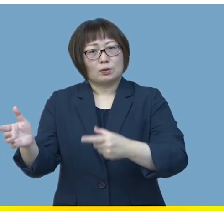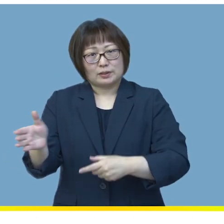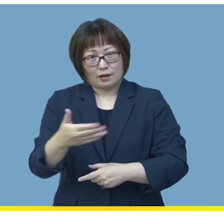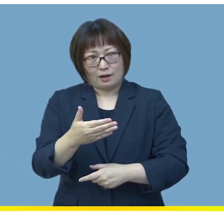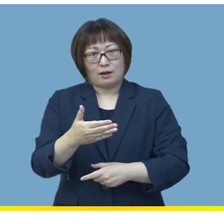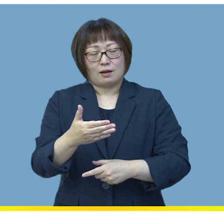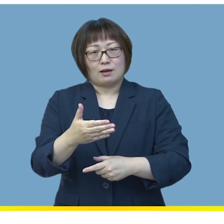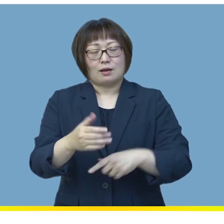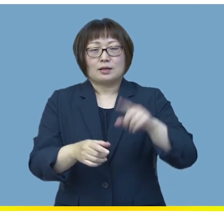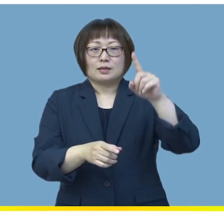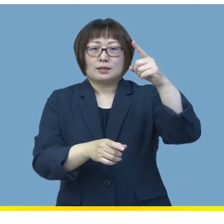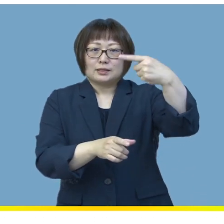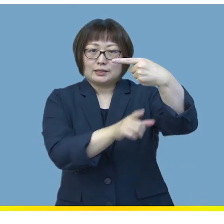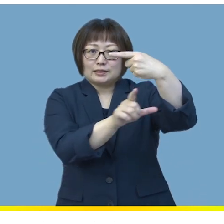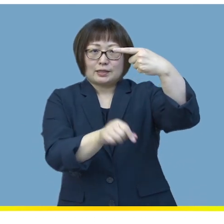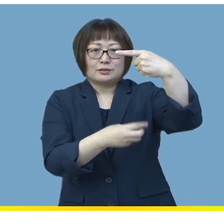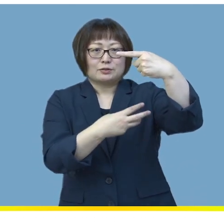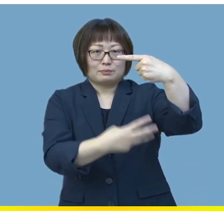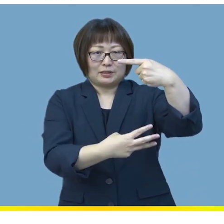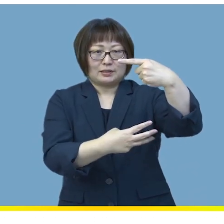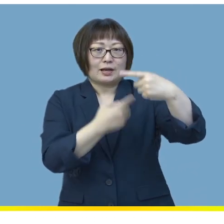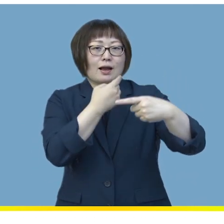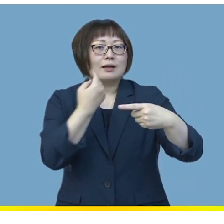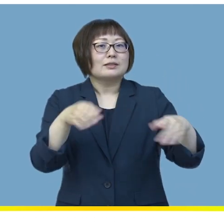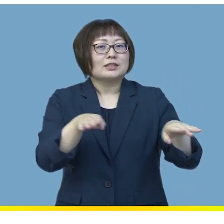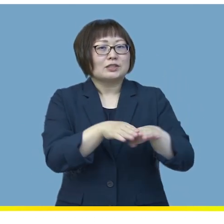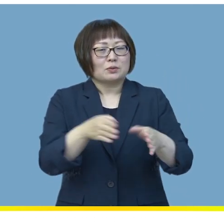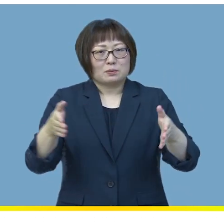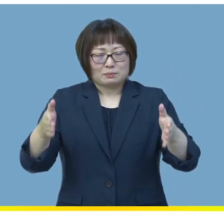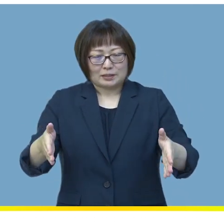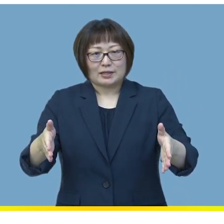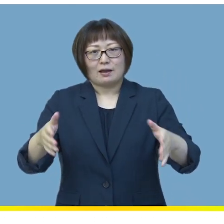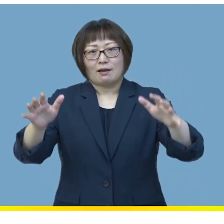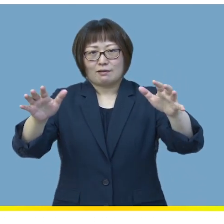1月3日日曜日まで